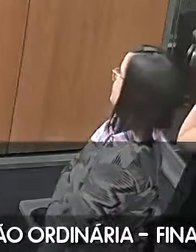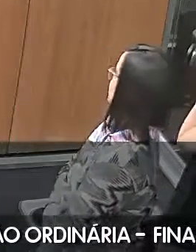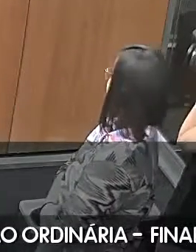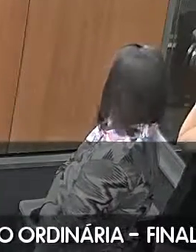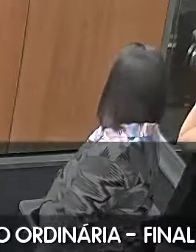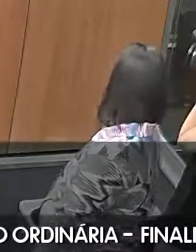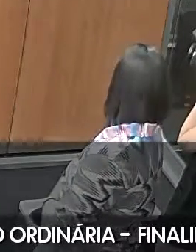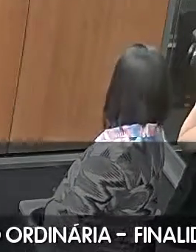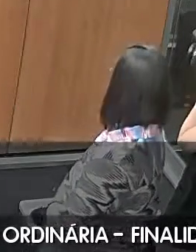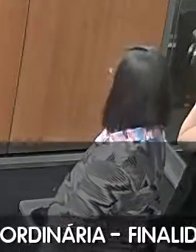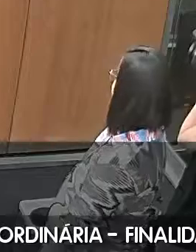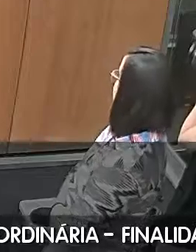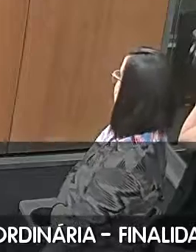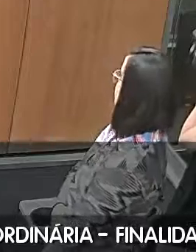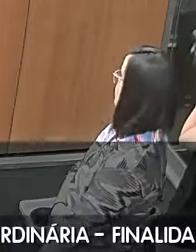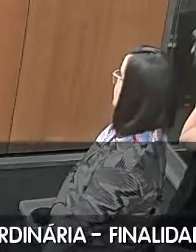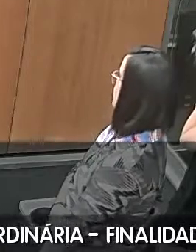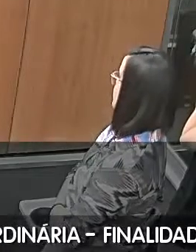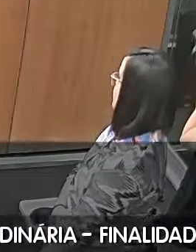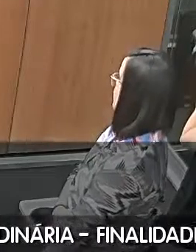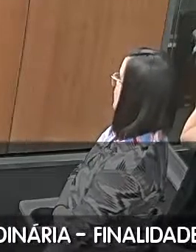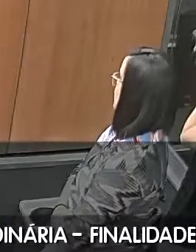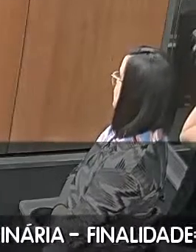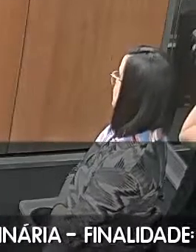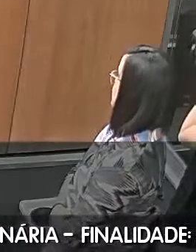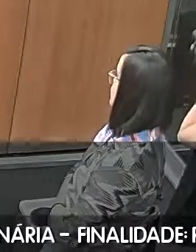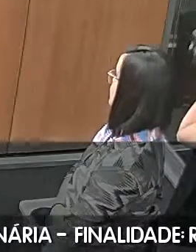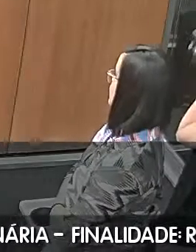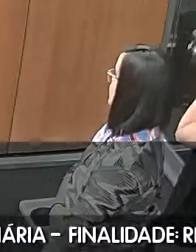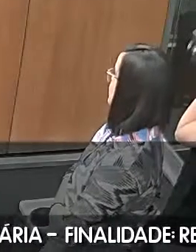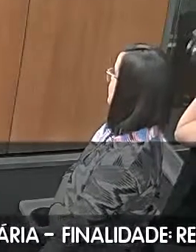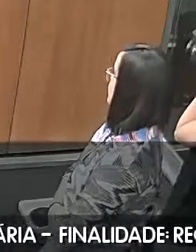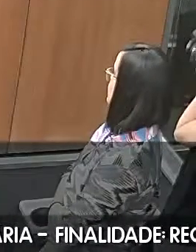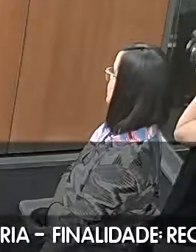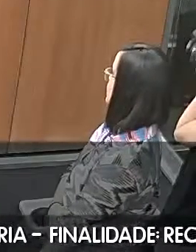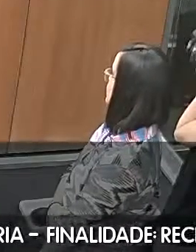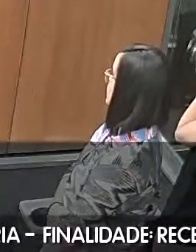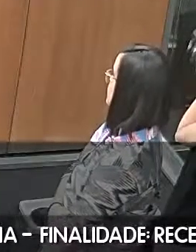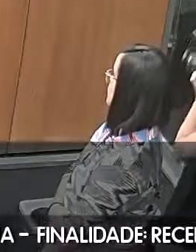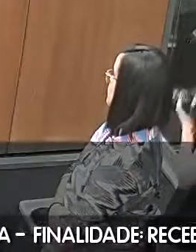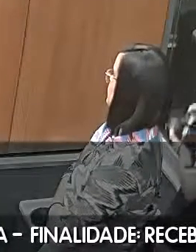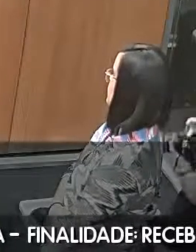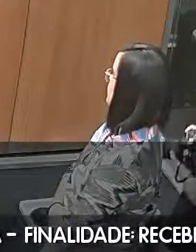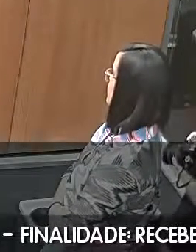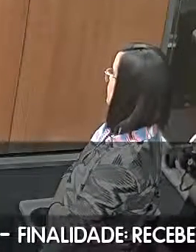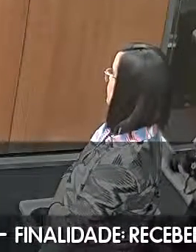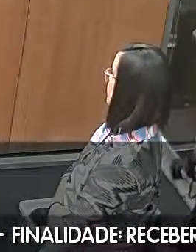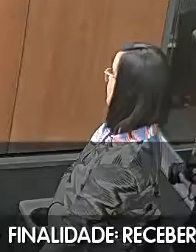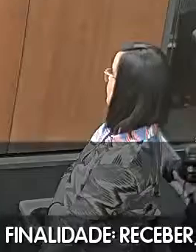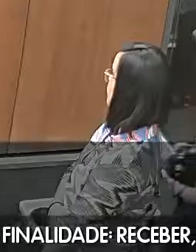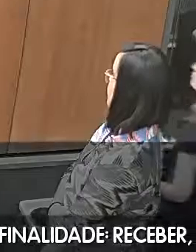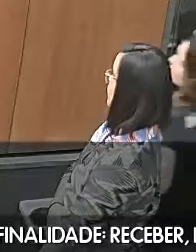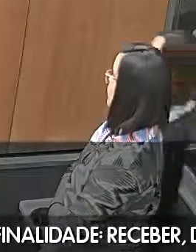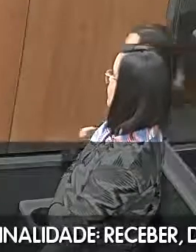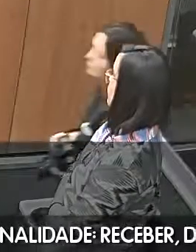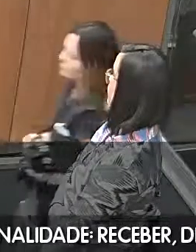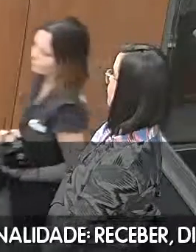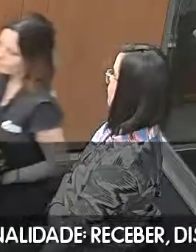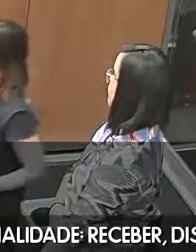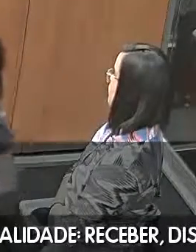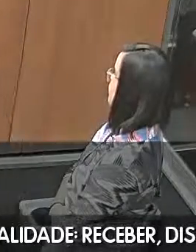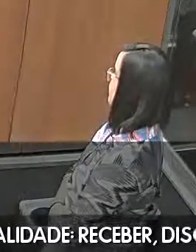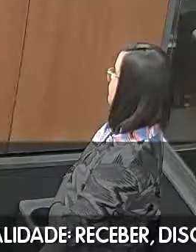os requerimentos. Devolvo a presidência ao deputado doutor Jean Freire. Obrigado, deputado Castro. Indago aos deputados se há alguma matéria